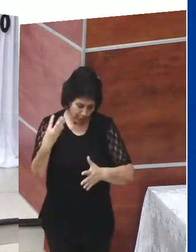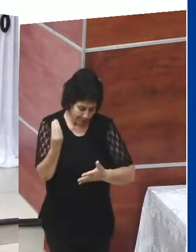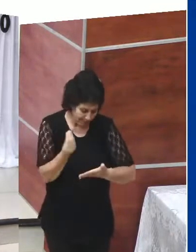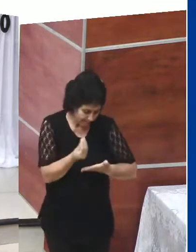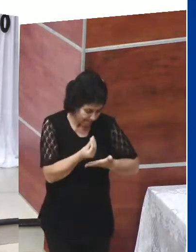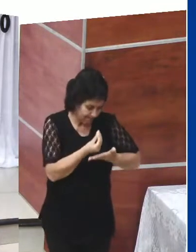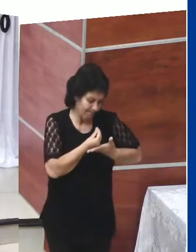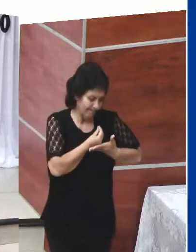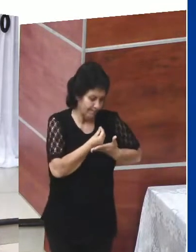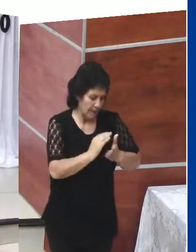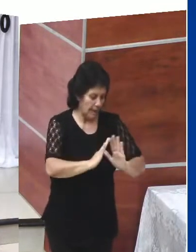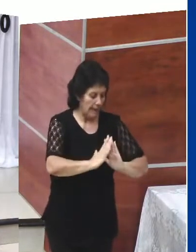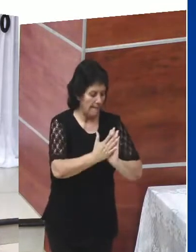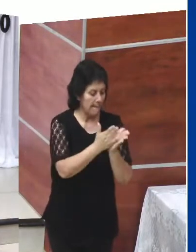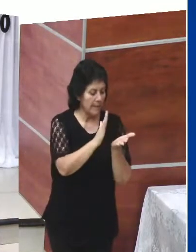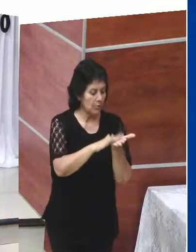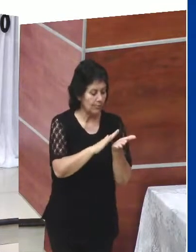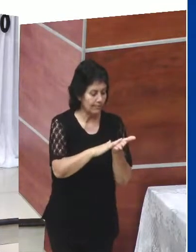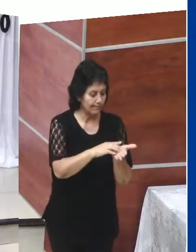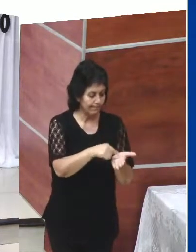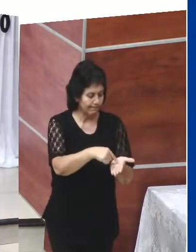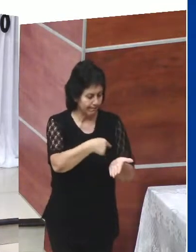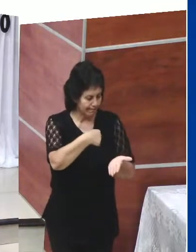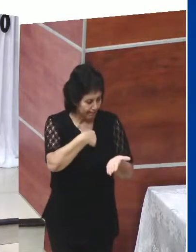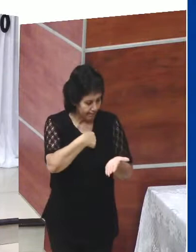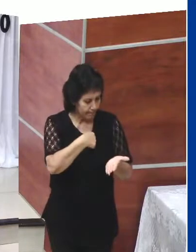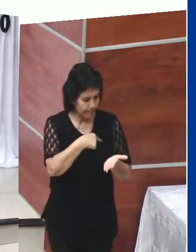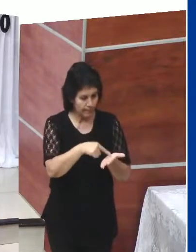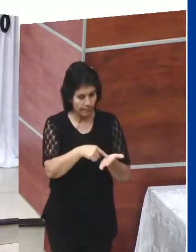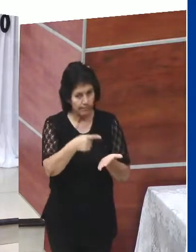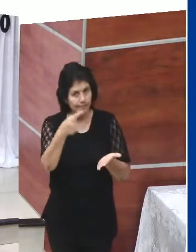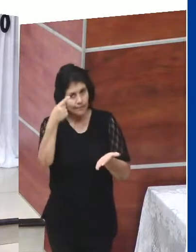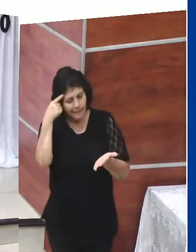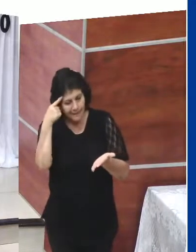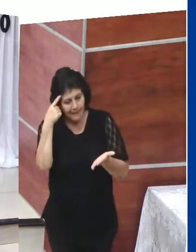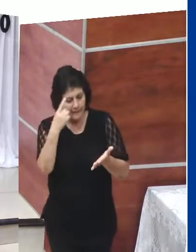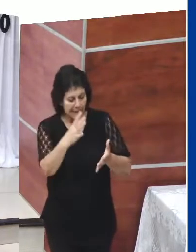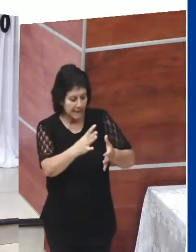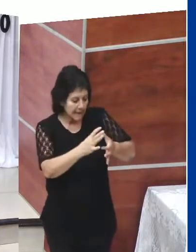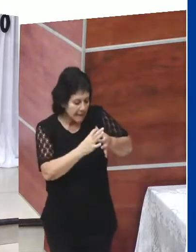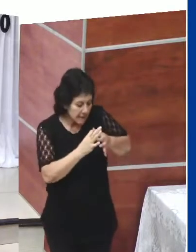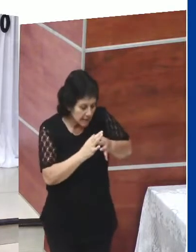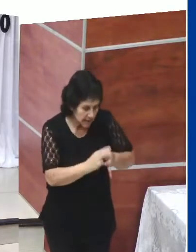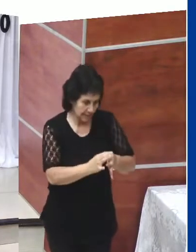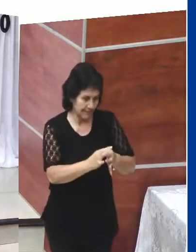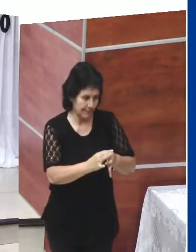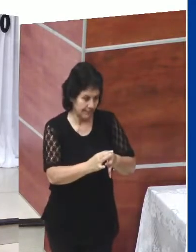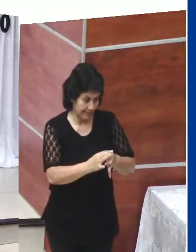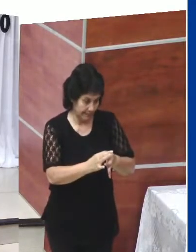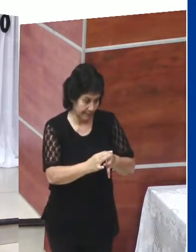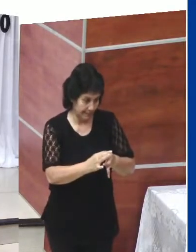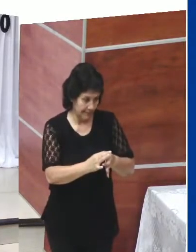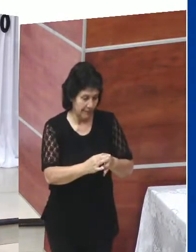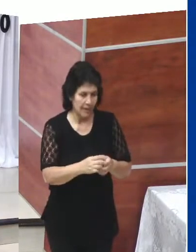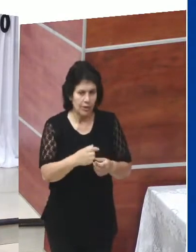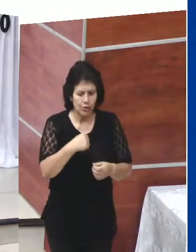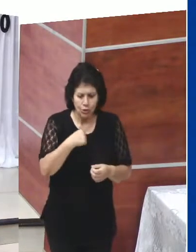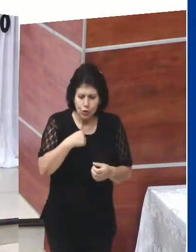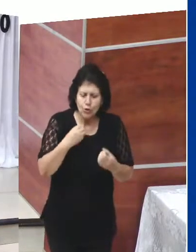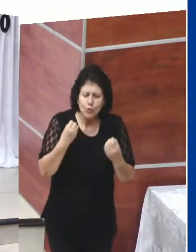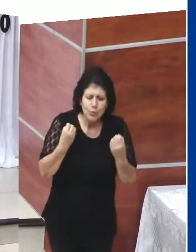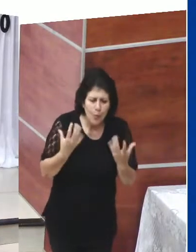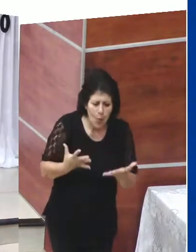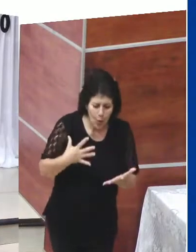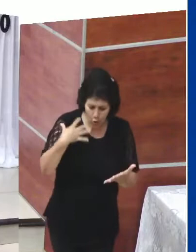palabra de Dios, que sobre palabra de Dios en mi vida. ¿Cómo puedo adquirir, cómo